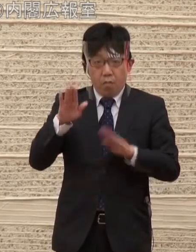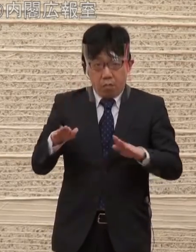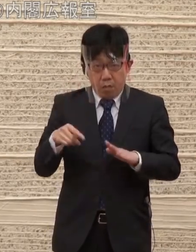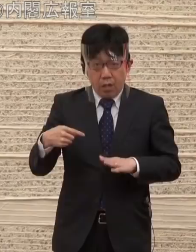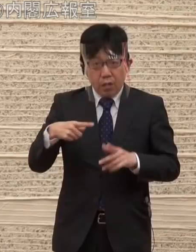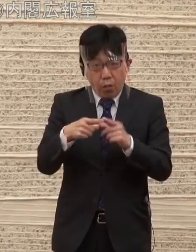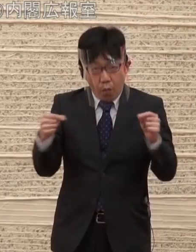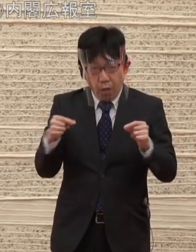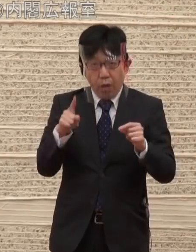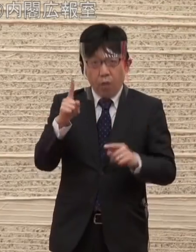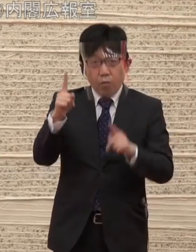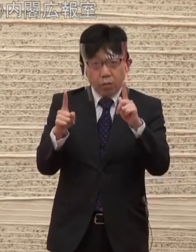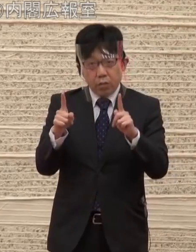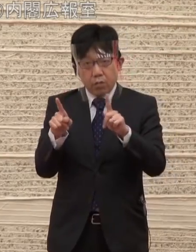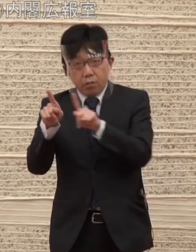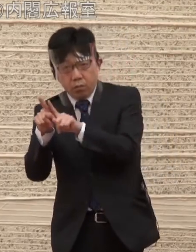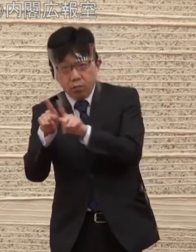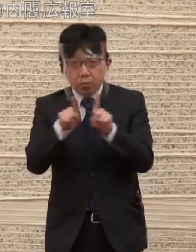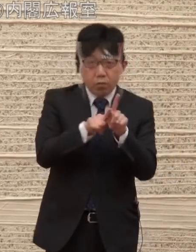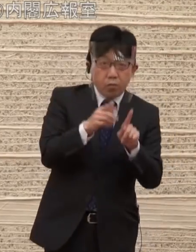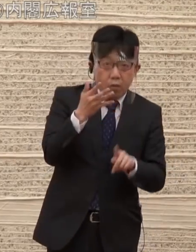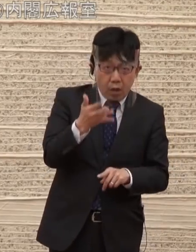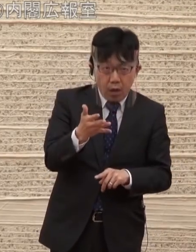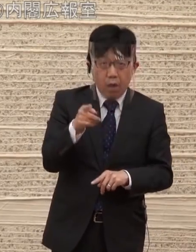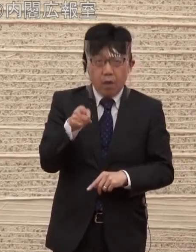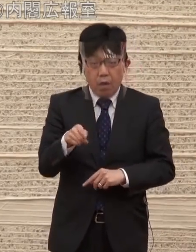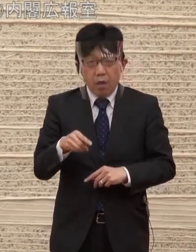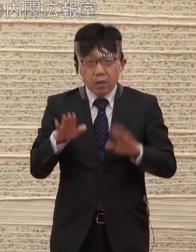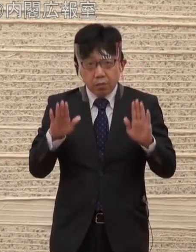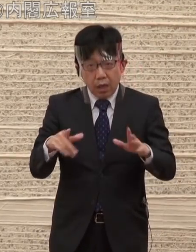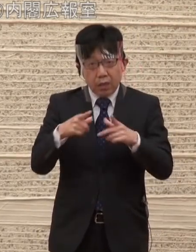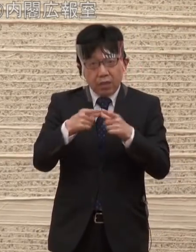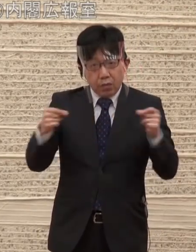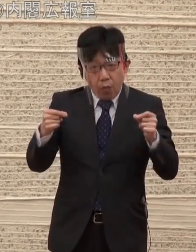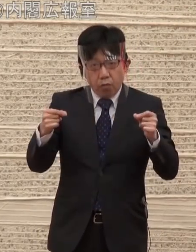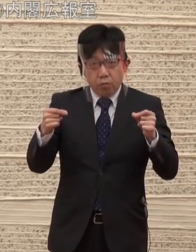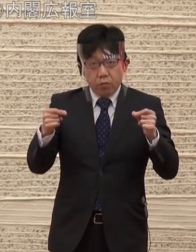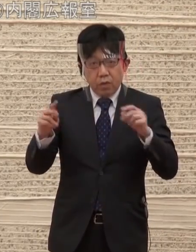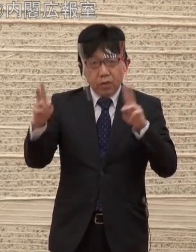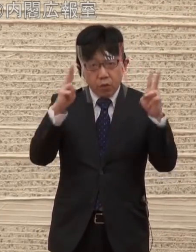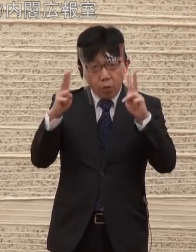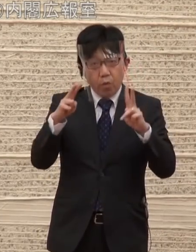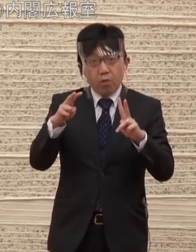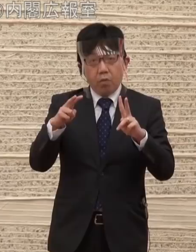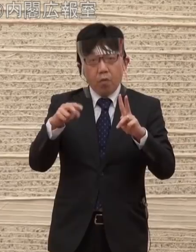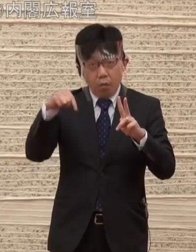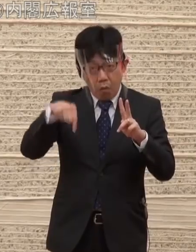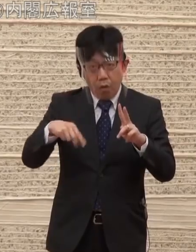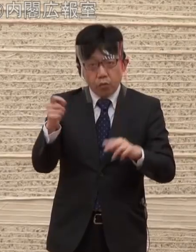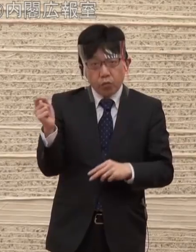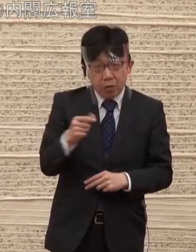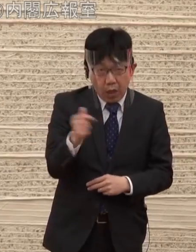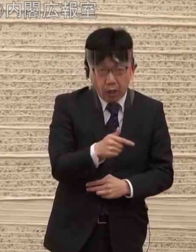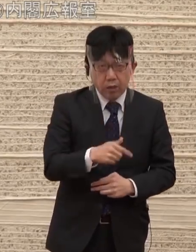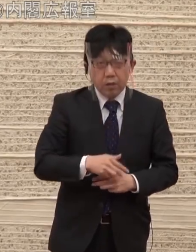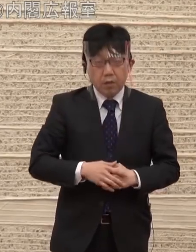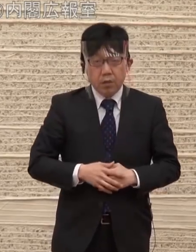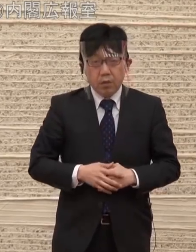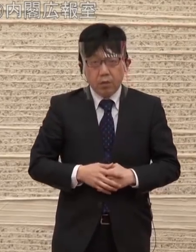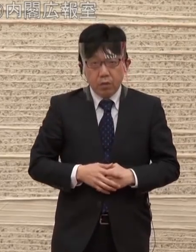なくという表現をされたと思うんですがこれはやはり日本企業に対してできるだけ速やかに